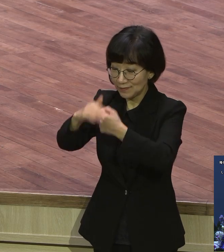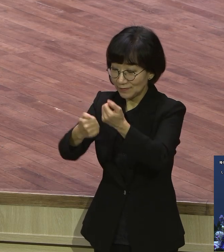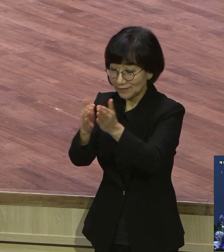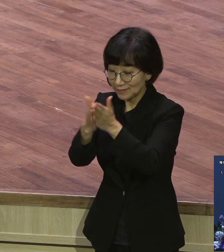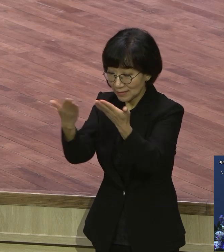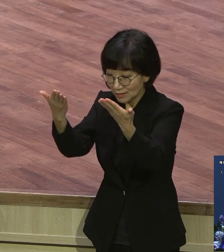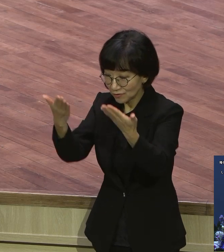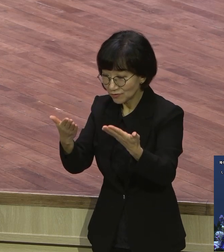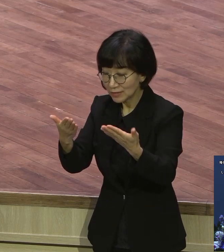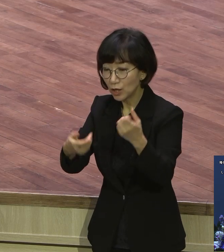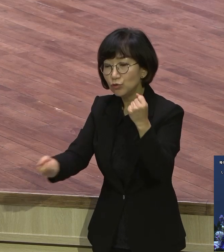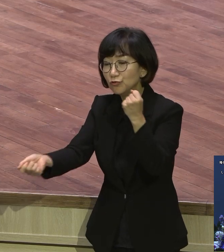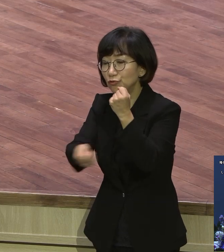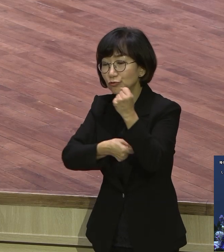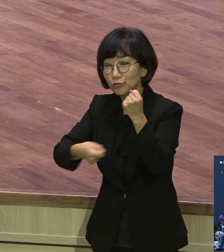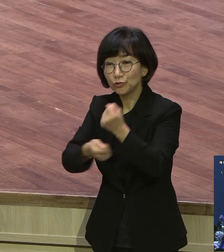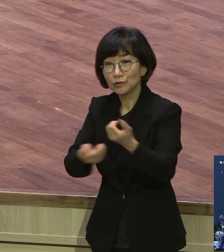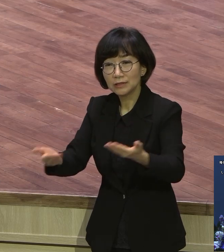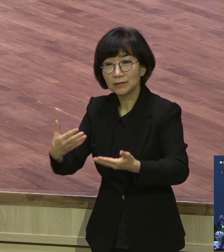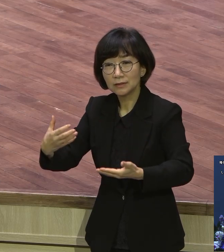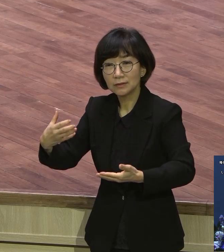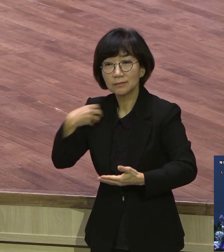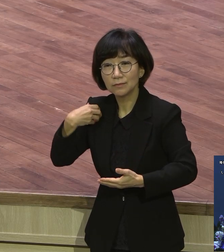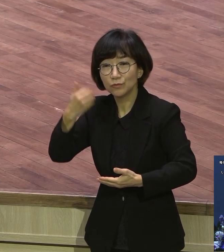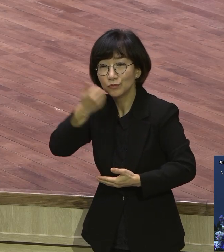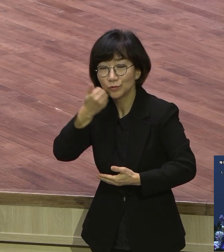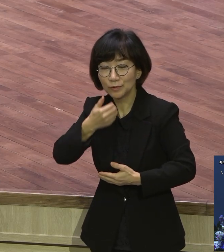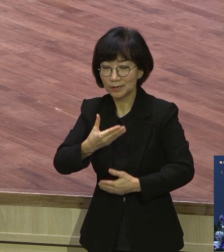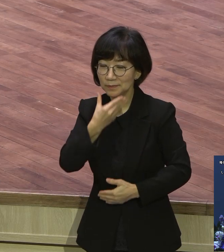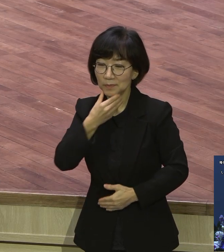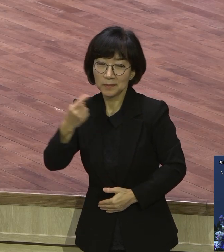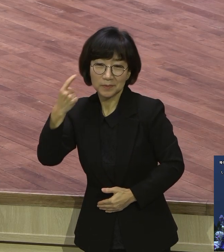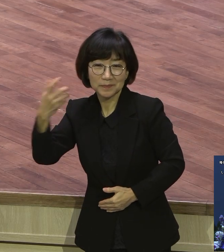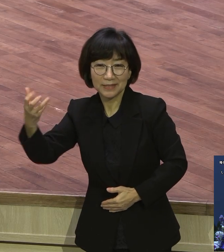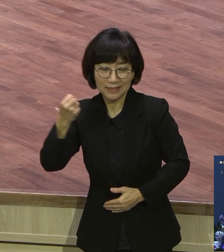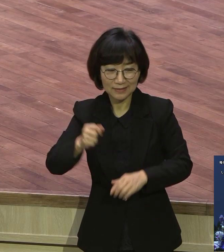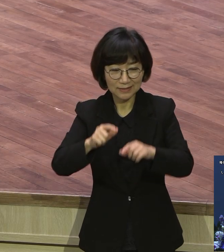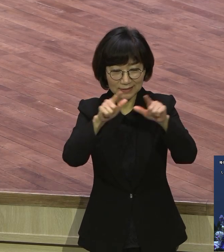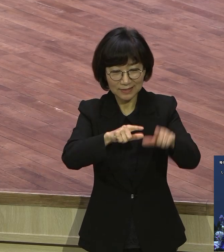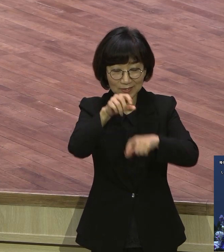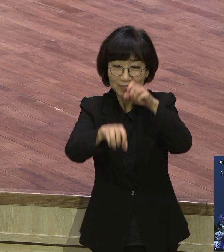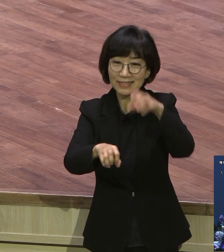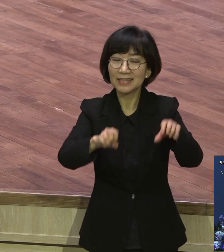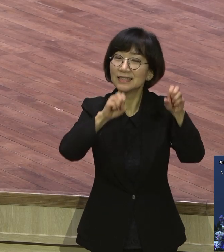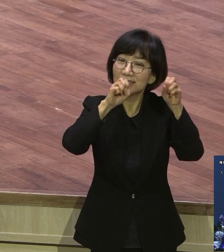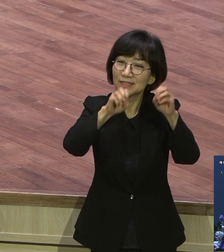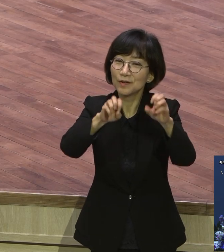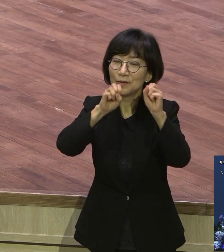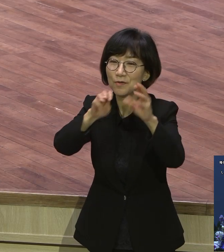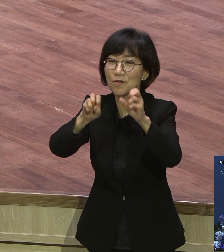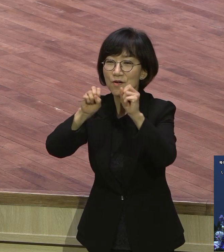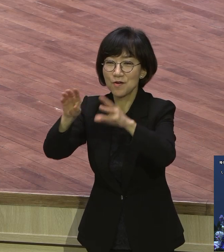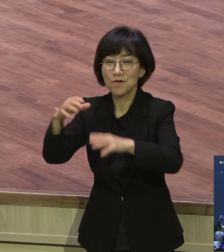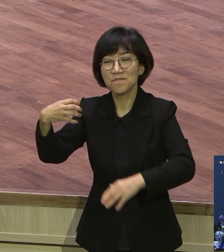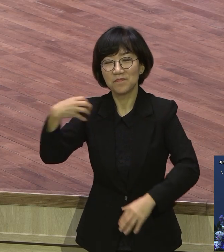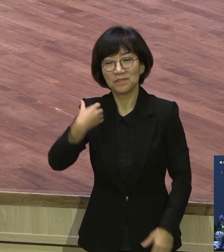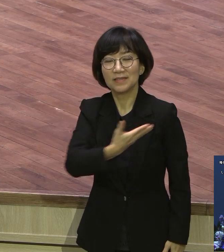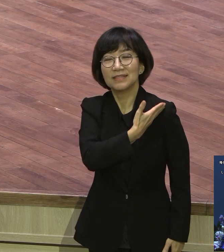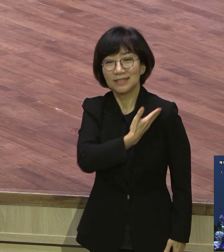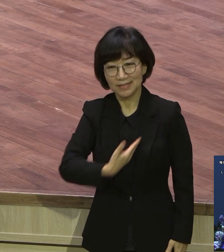보금가정현장전도제죠 확실한 보금을 가지고 있으면서 불신